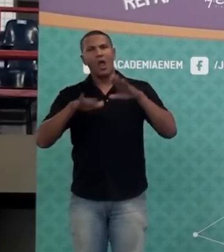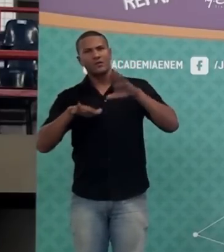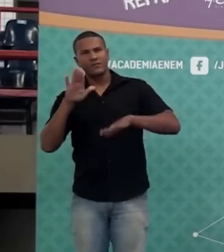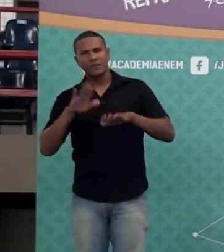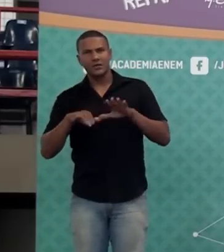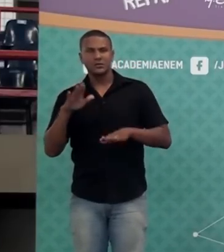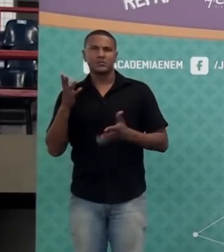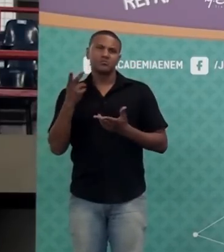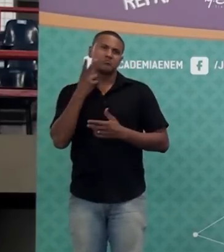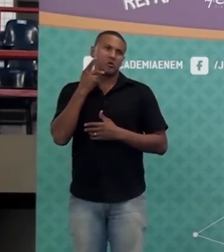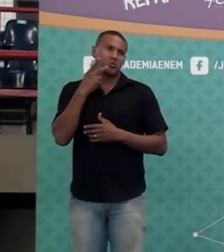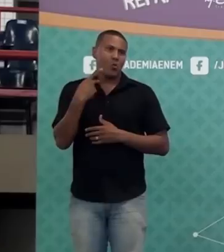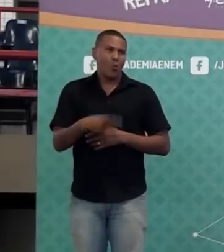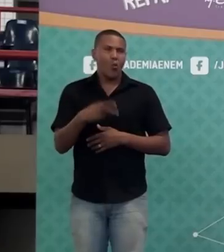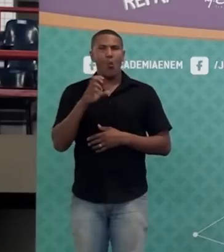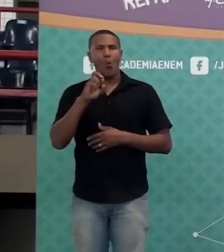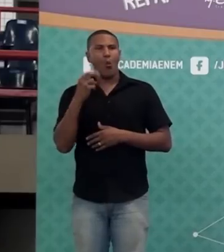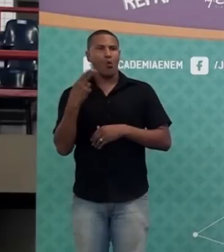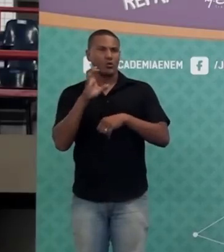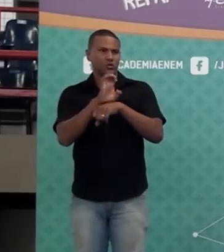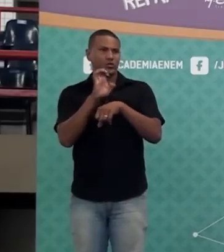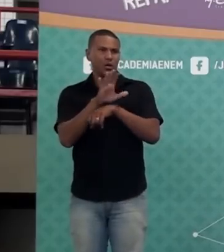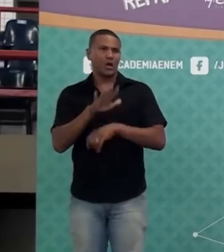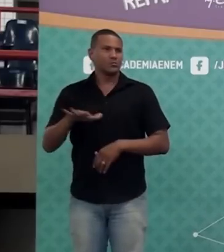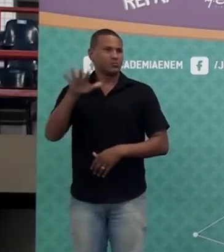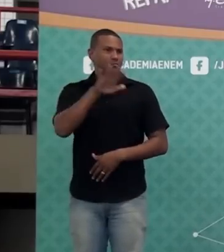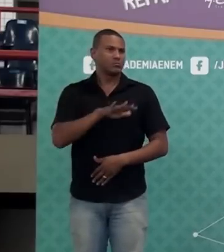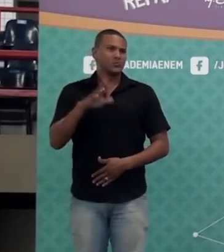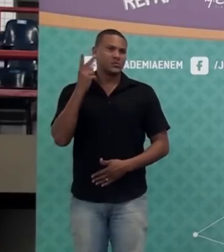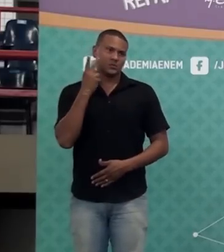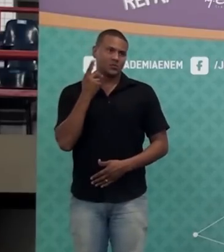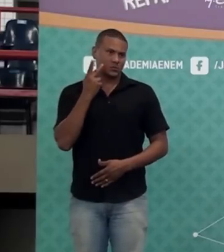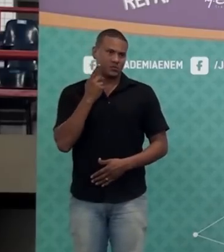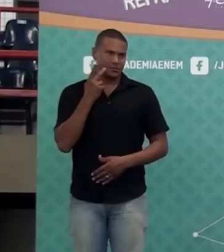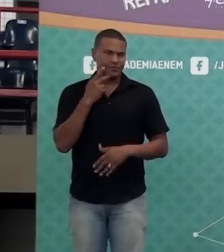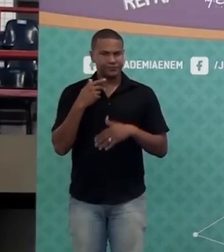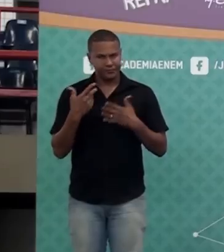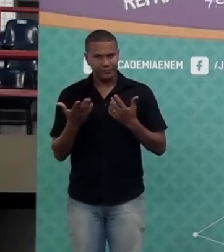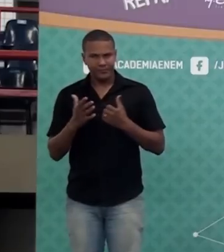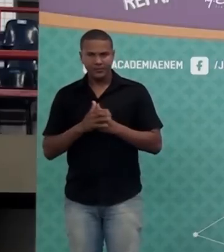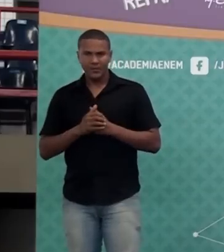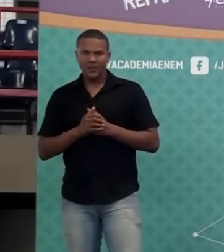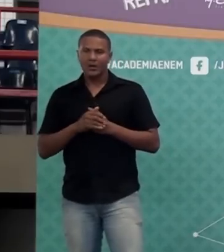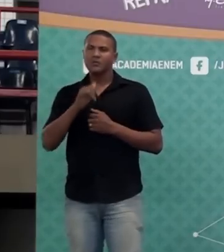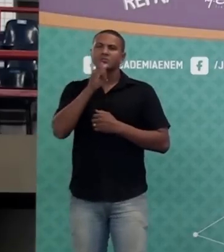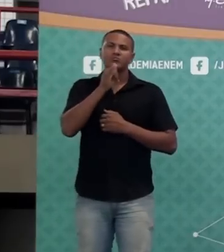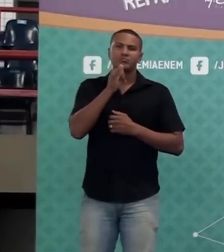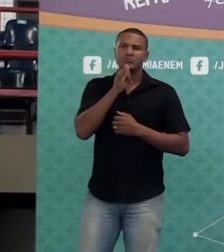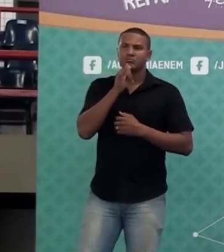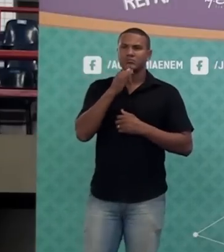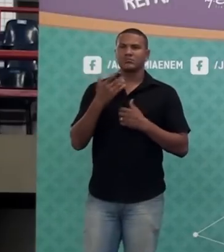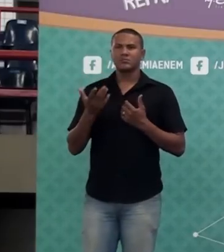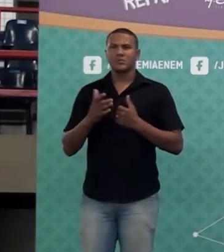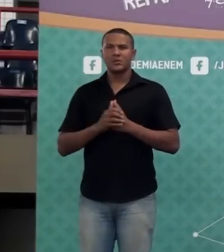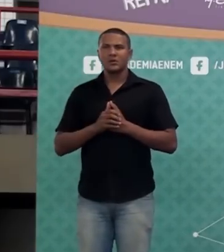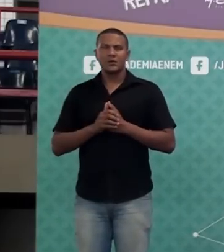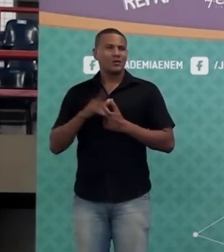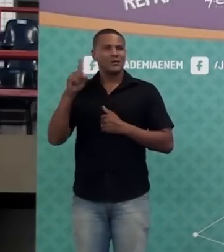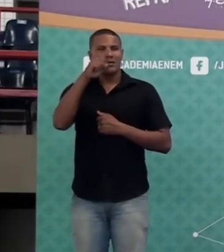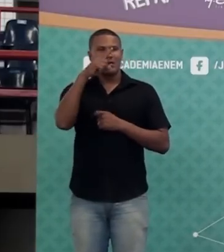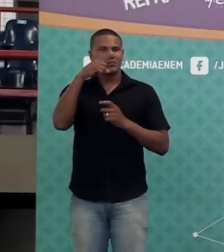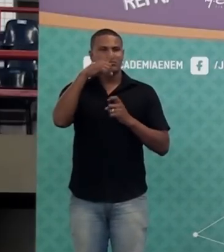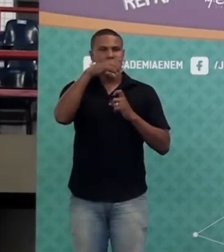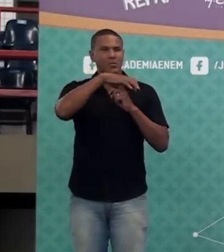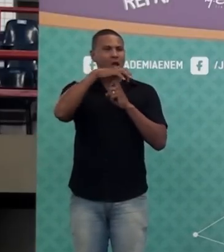do Ceará. Normalmente, como eu vou dar um exemplo, como ela já colocou a questão das barracas da Praia do